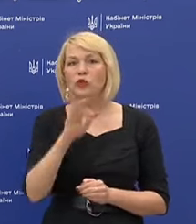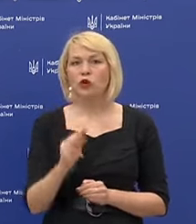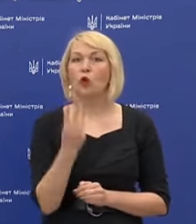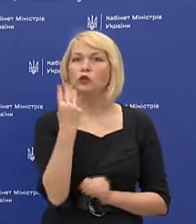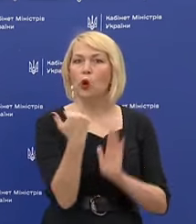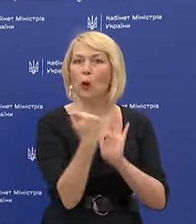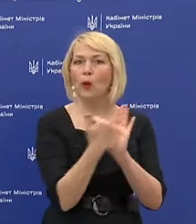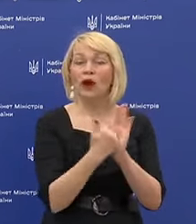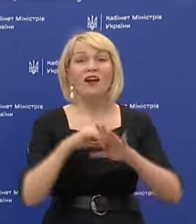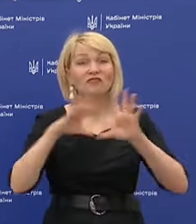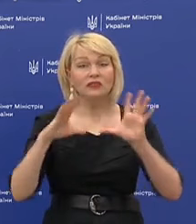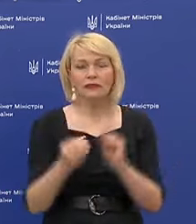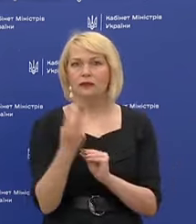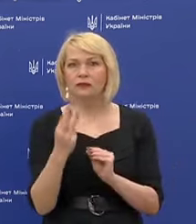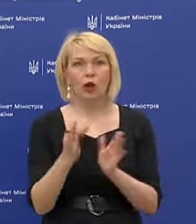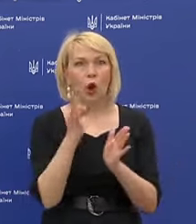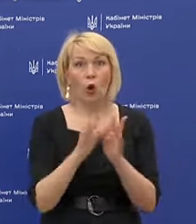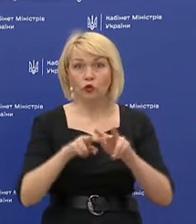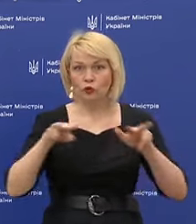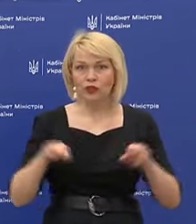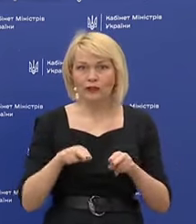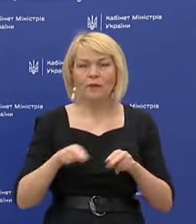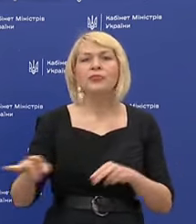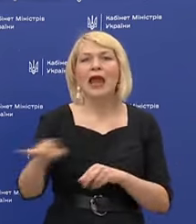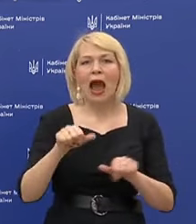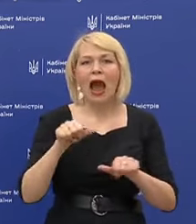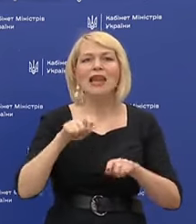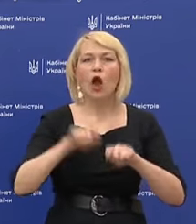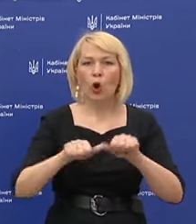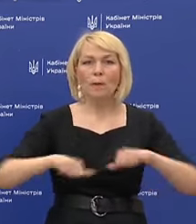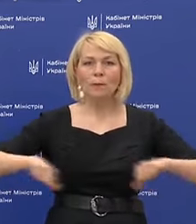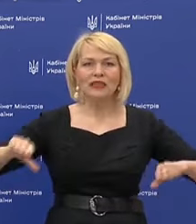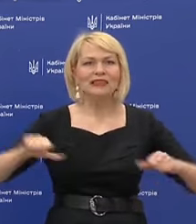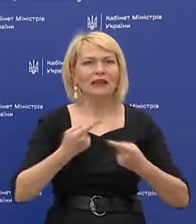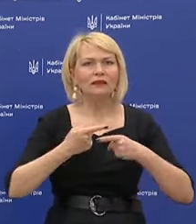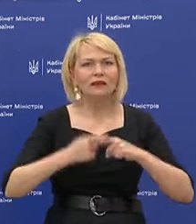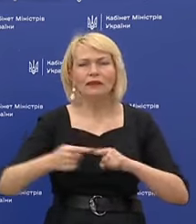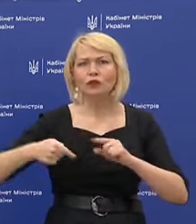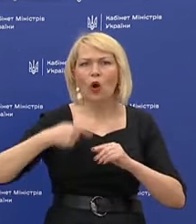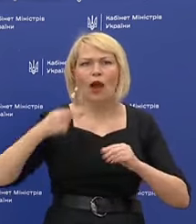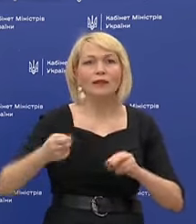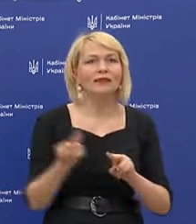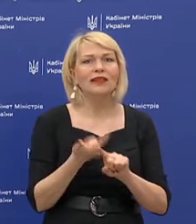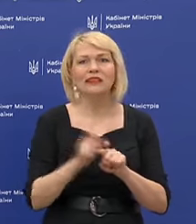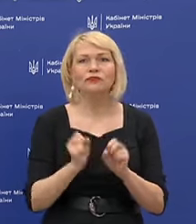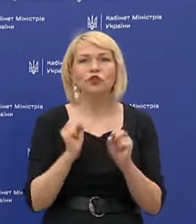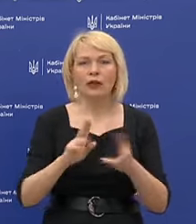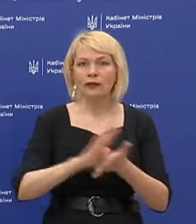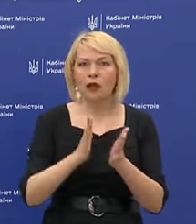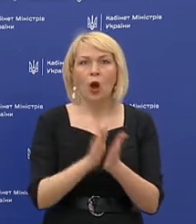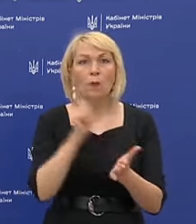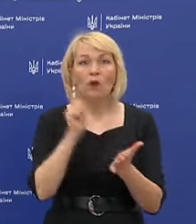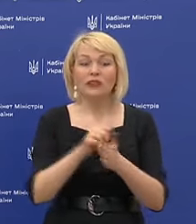показників або всі три показники одночасно, Регіональна комісія техногенно-екологічної безпеки та надзвичайних ситуацій